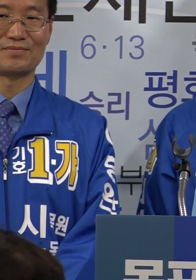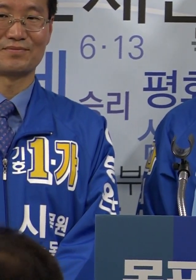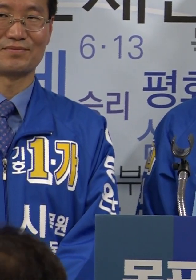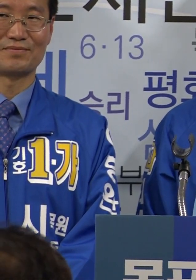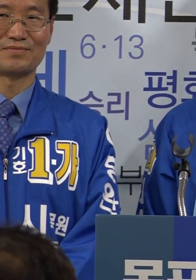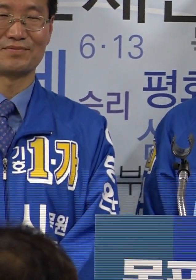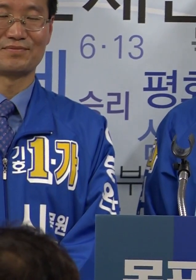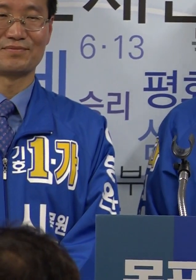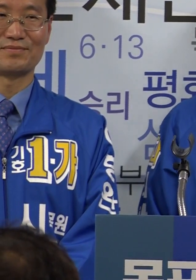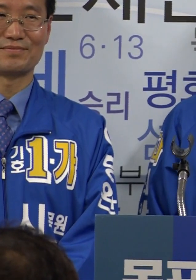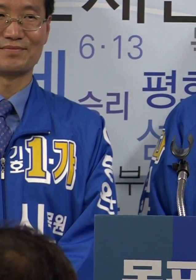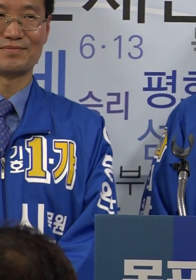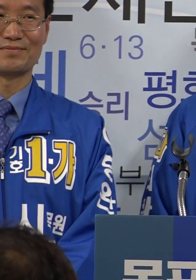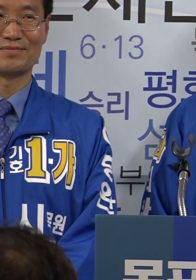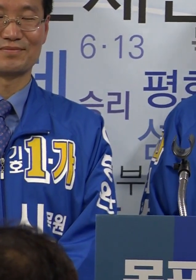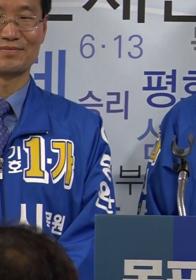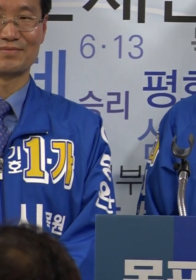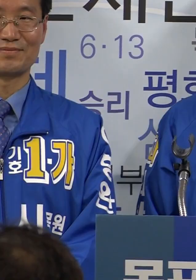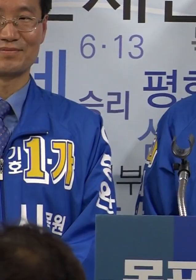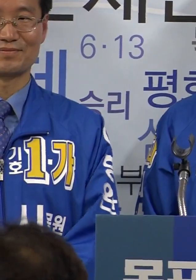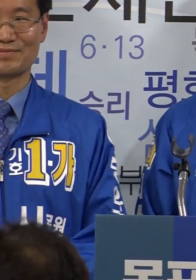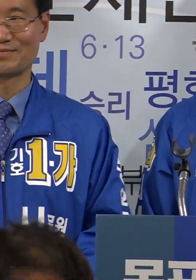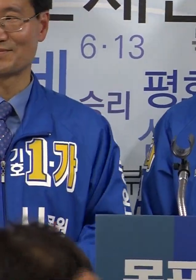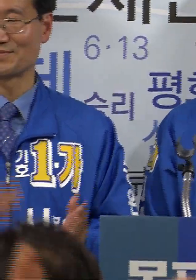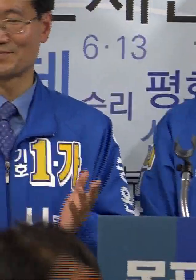서삼석 후보와 함께 인사드리겠습니다.